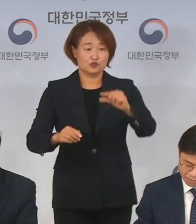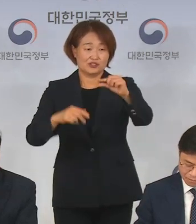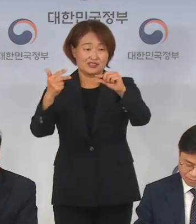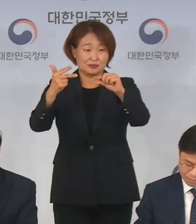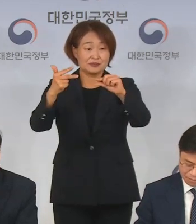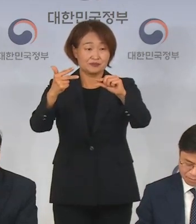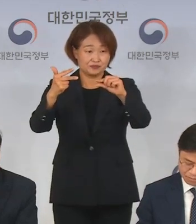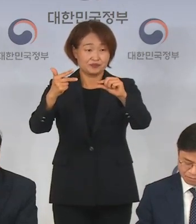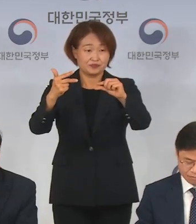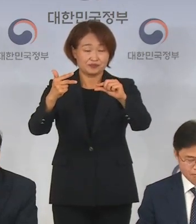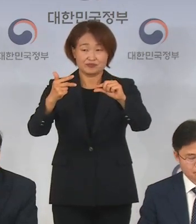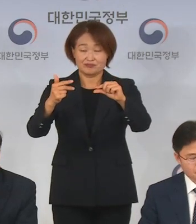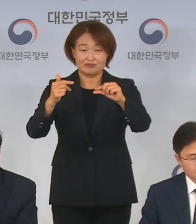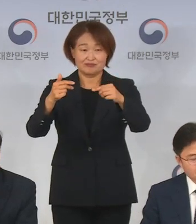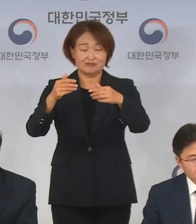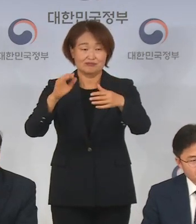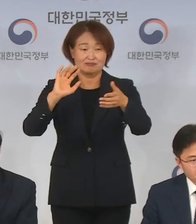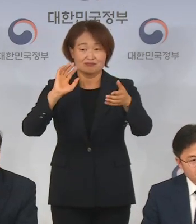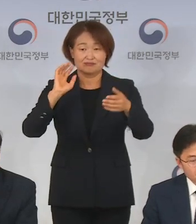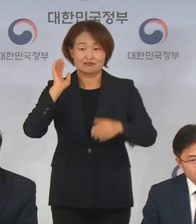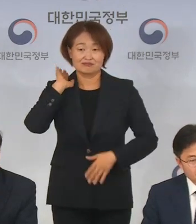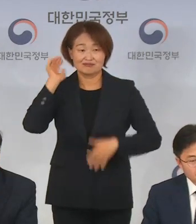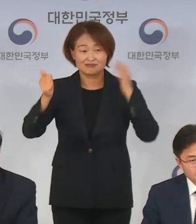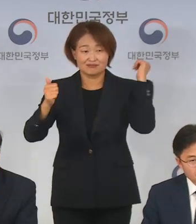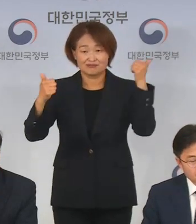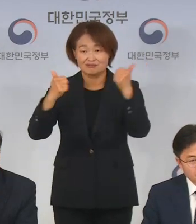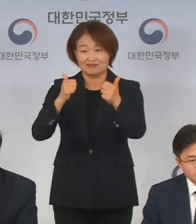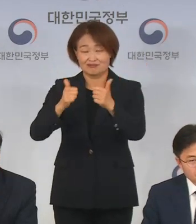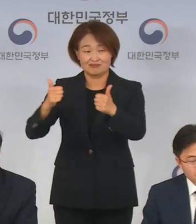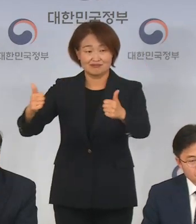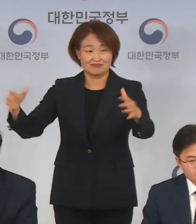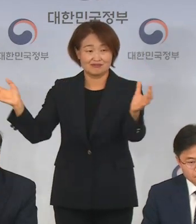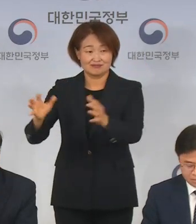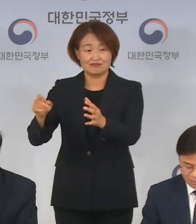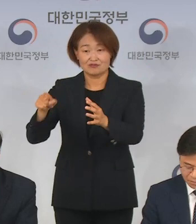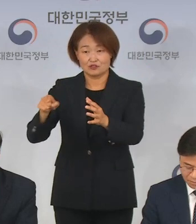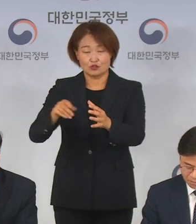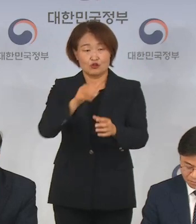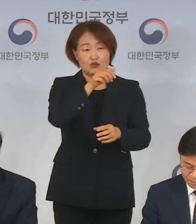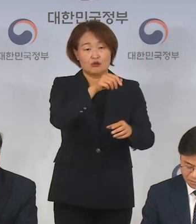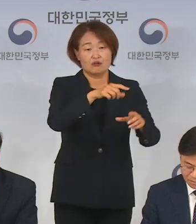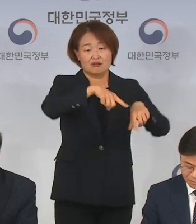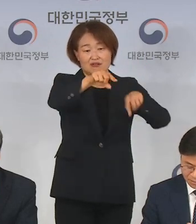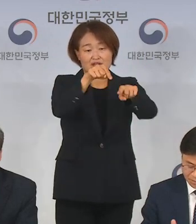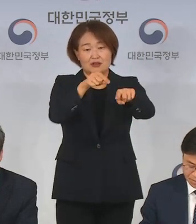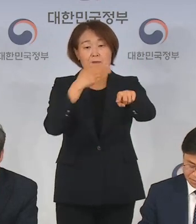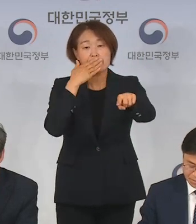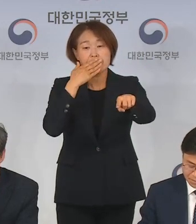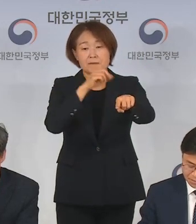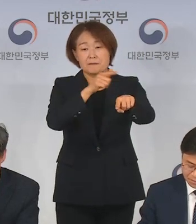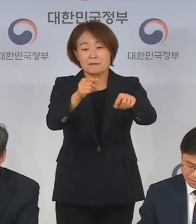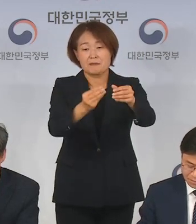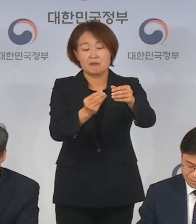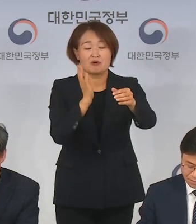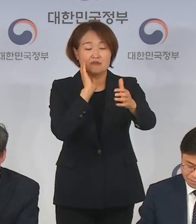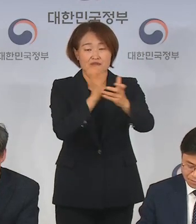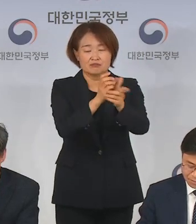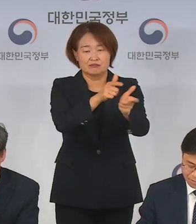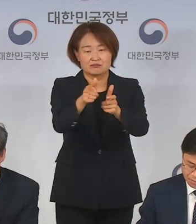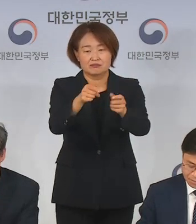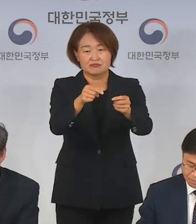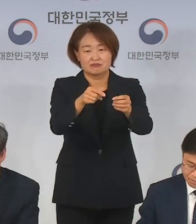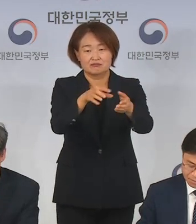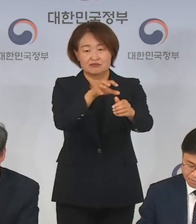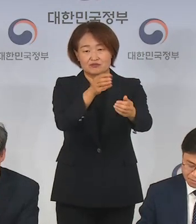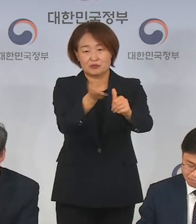G7에서 이제 정상들에게도 이제 후쿠시마 음식 식재료가 나온다고 이렇게 나와요. 그렇다면 후쿠시마산